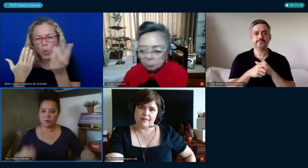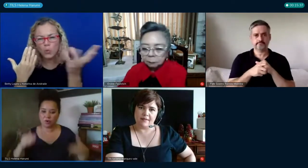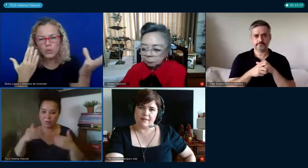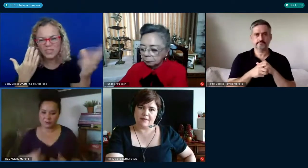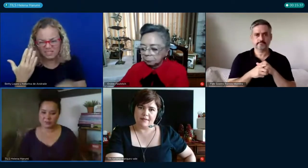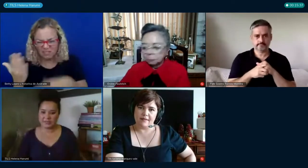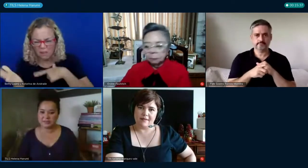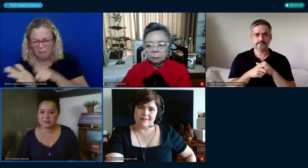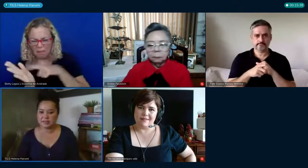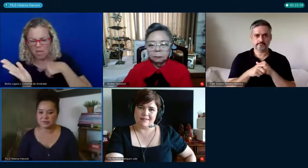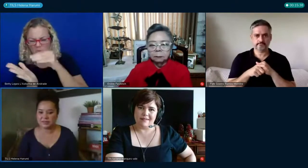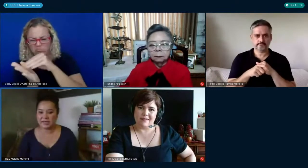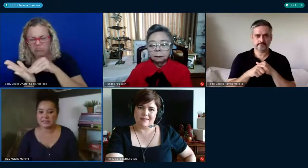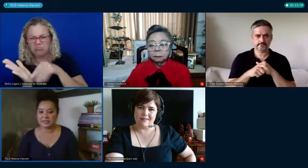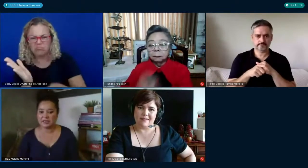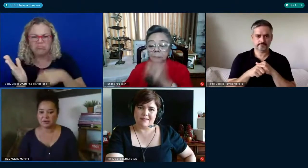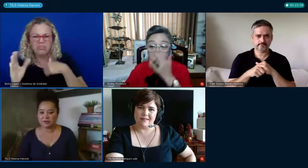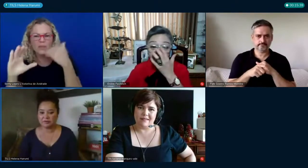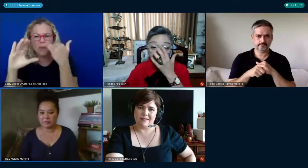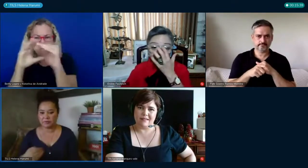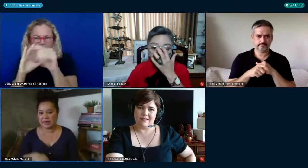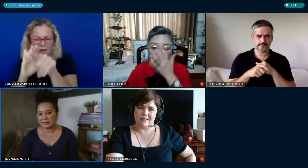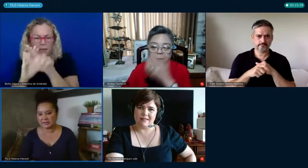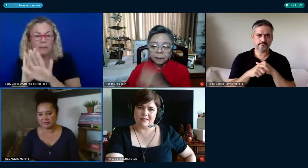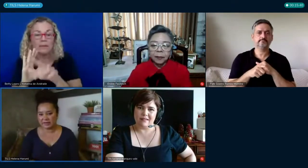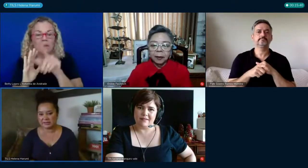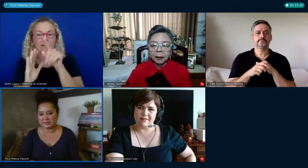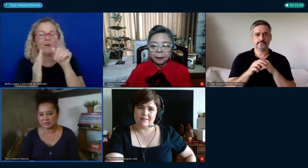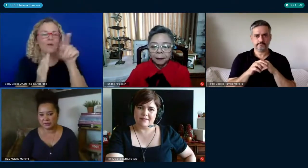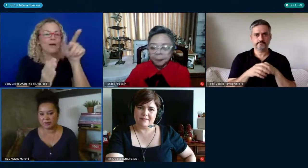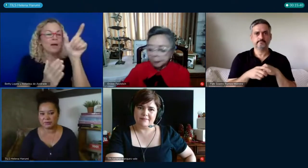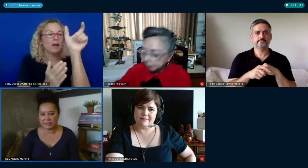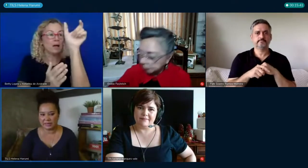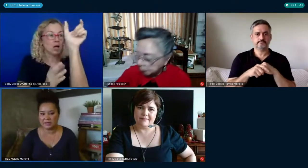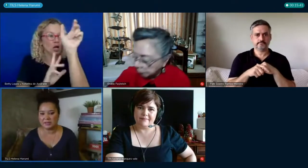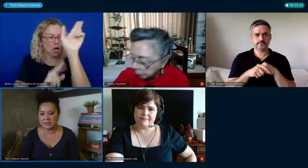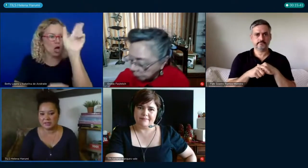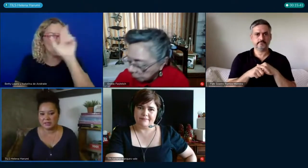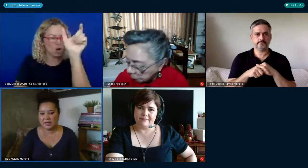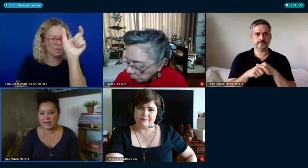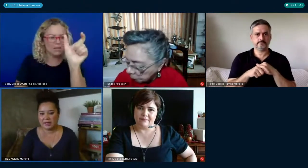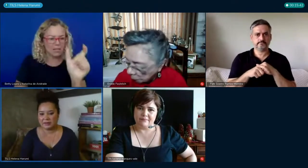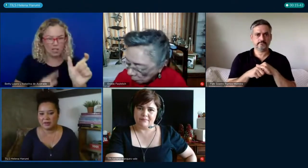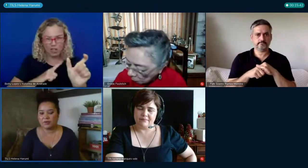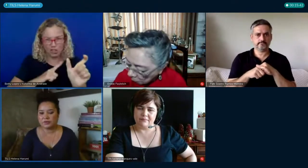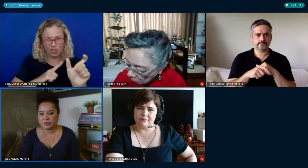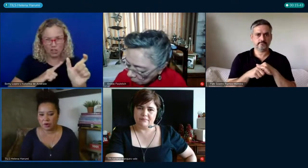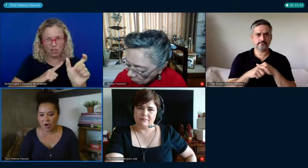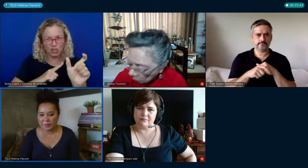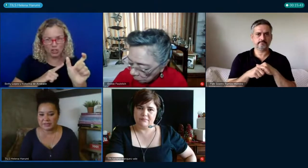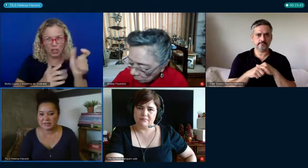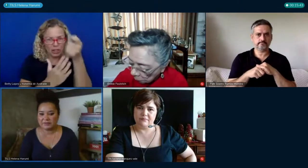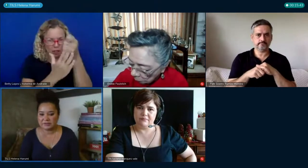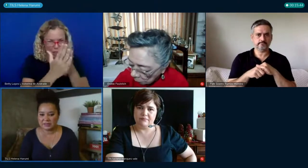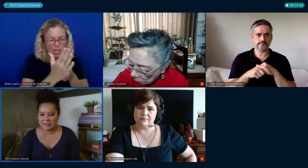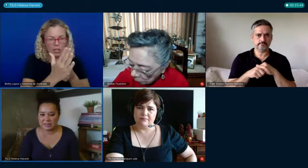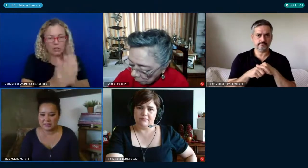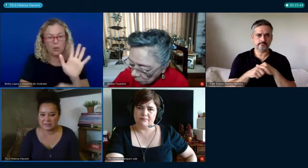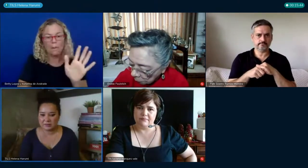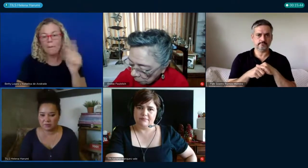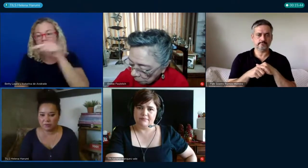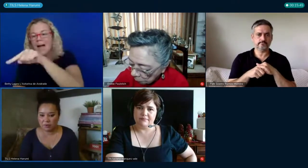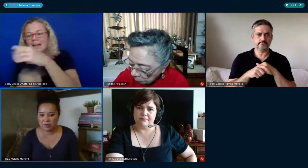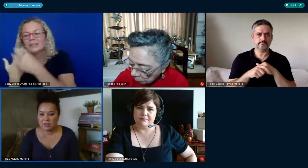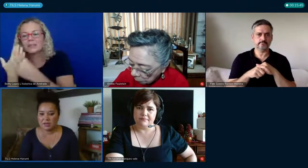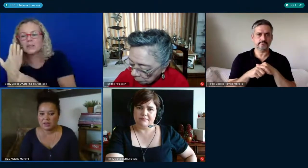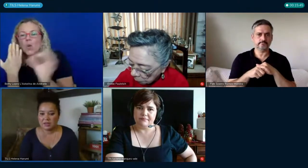citação no corpo do texto da sua tese, que quando eu fui procurar nas referências eu não encontrei. Tem alguns nomes que